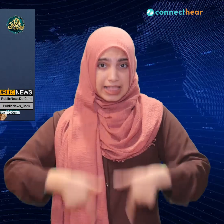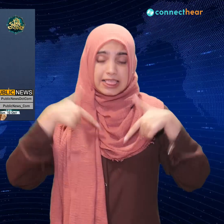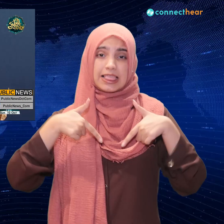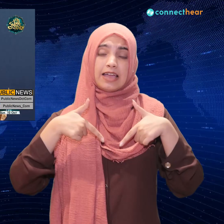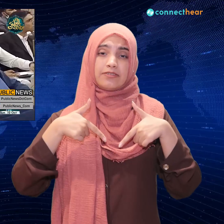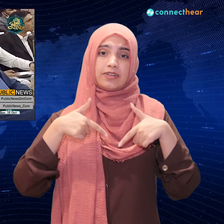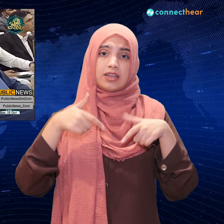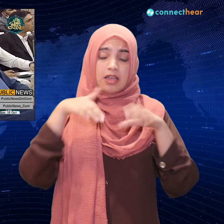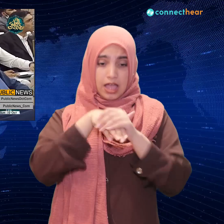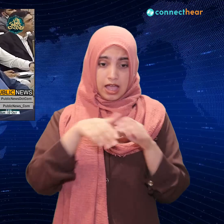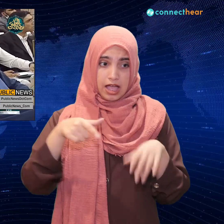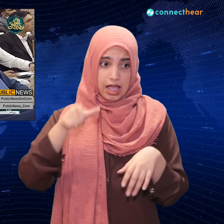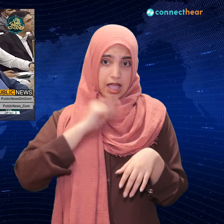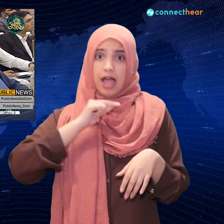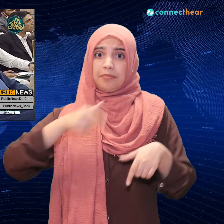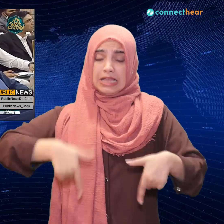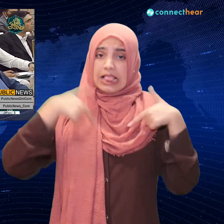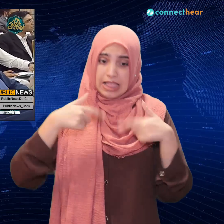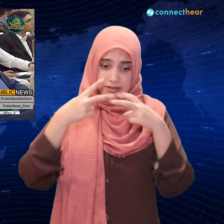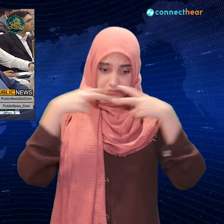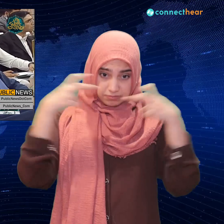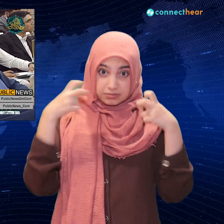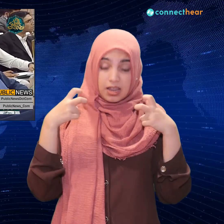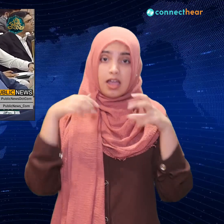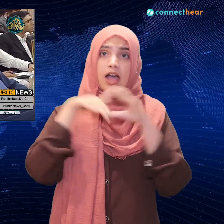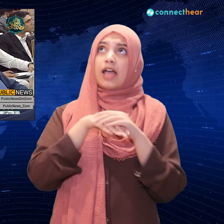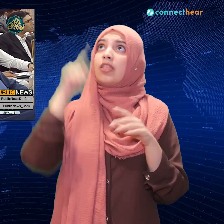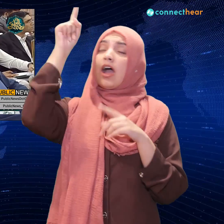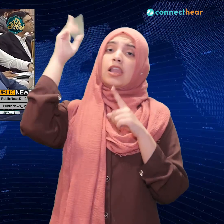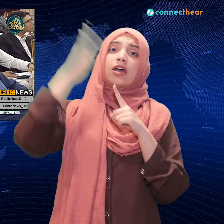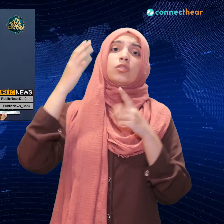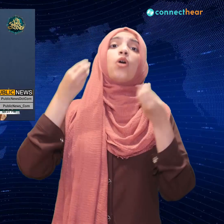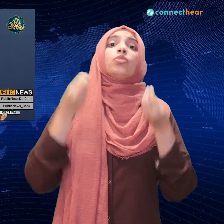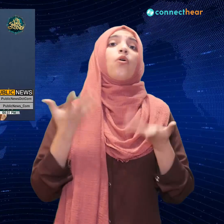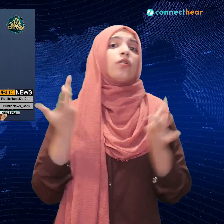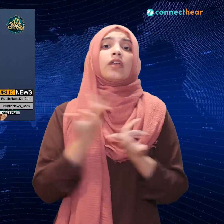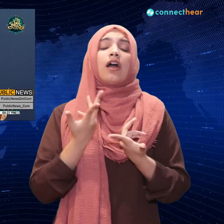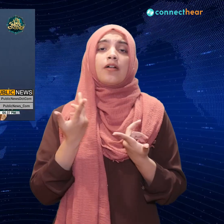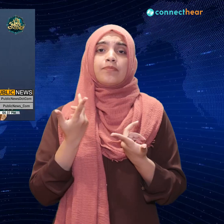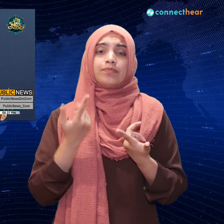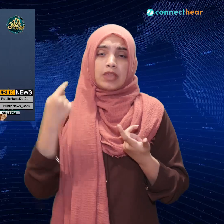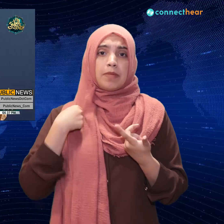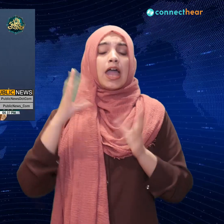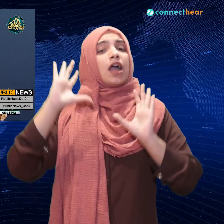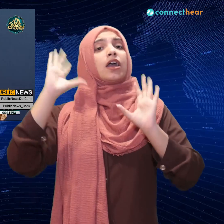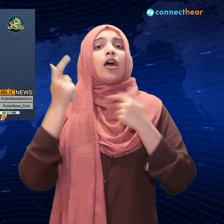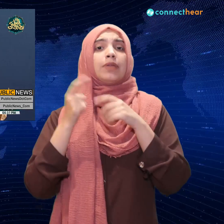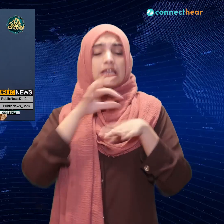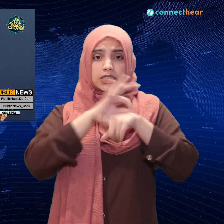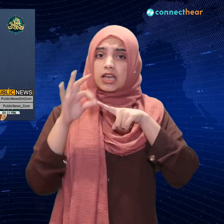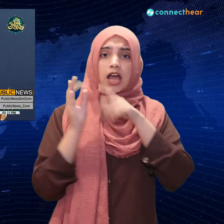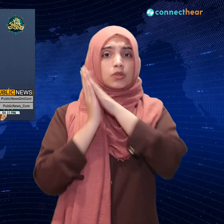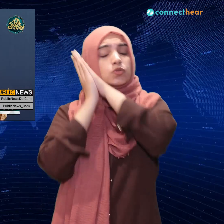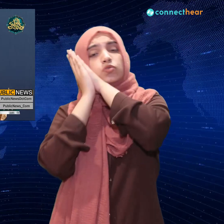بھی زندگی کا جائزہ لیتا تھا۔ میرے میں ایک اللہ نے ایک، میں سمجھتا ہوں کہ یہ صفت ہے، ایک یہ تھی کہ میں کبھی رات کو سوتا نہیں تھا